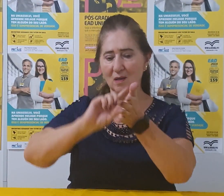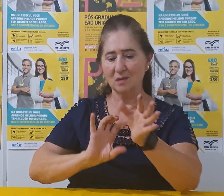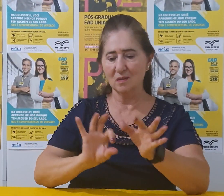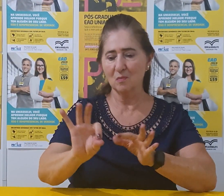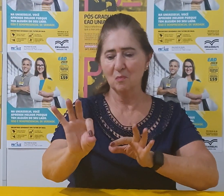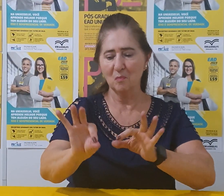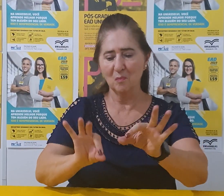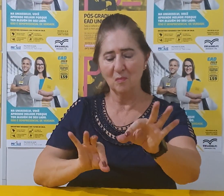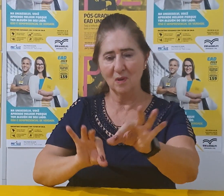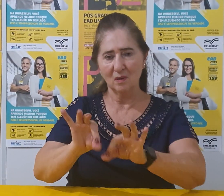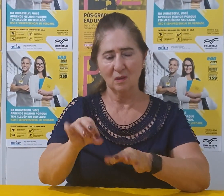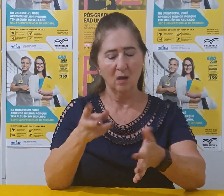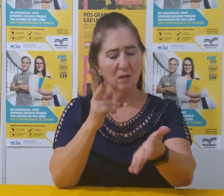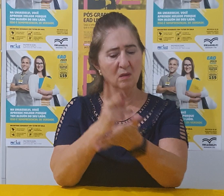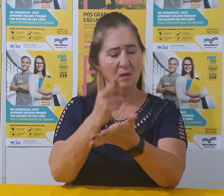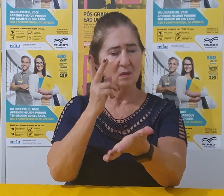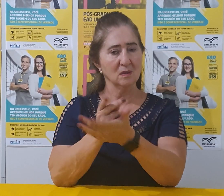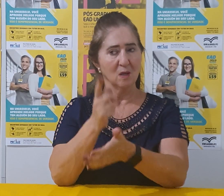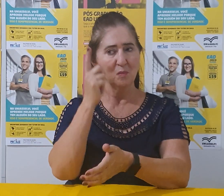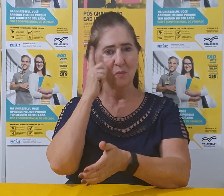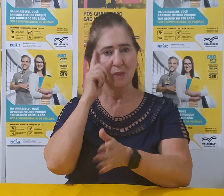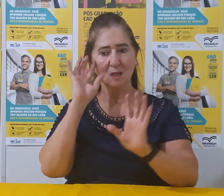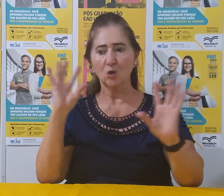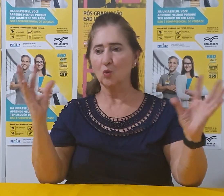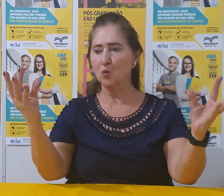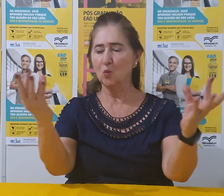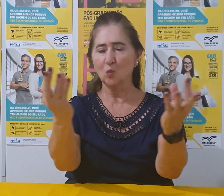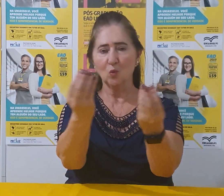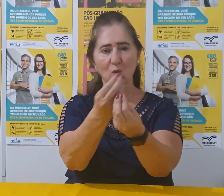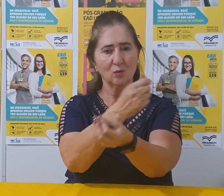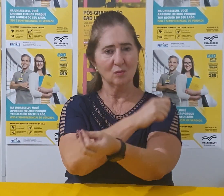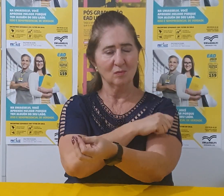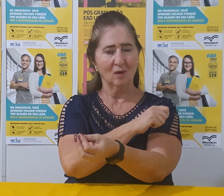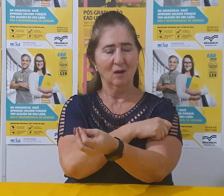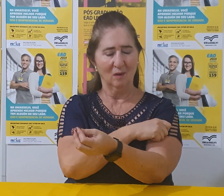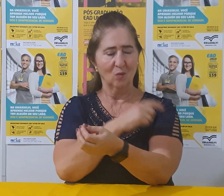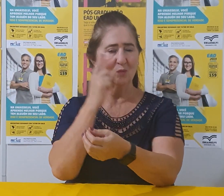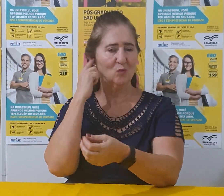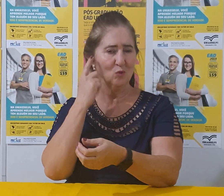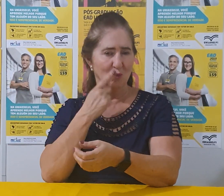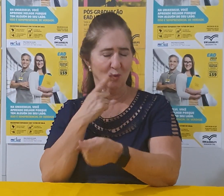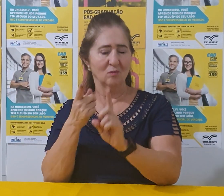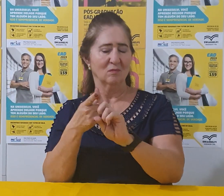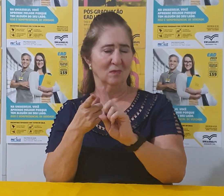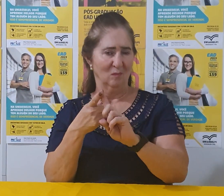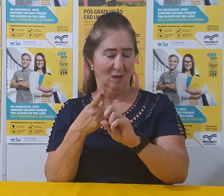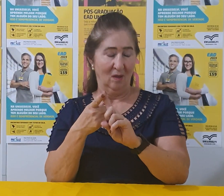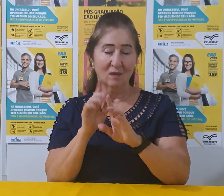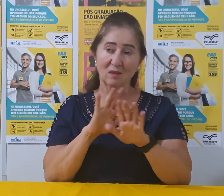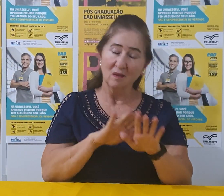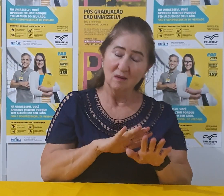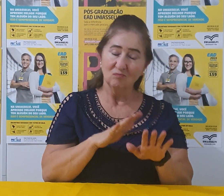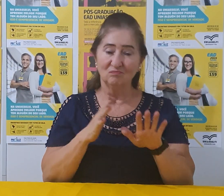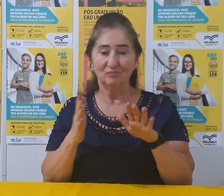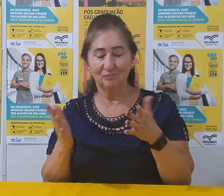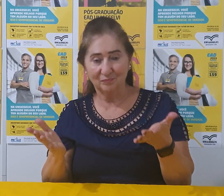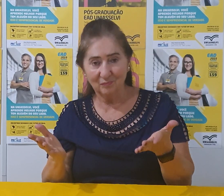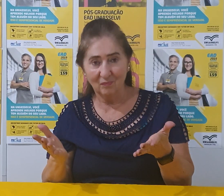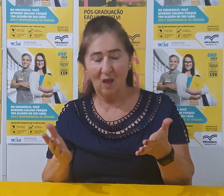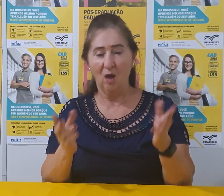visando sempre a aprendizagem de todos, inclusive do aluno surdo. Talvez o uso de fotos ou